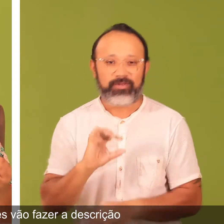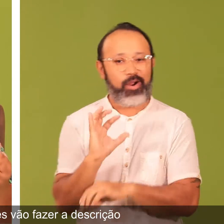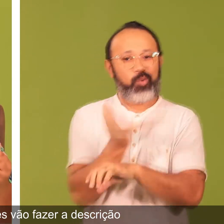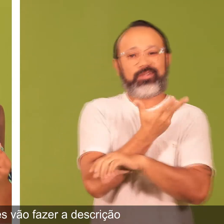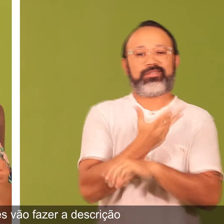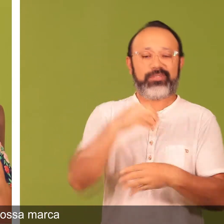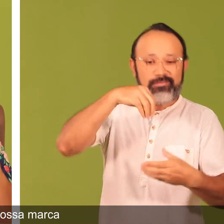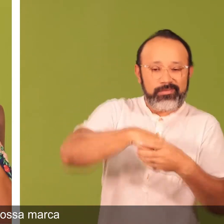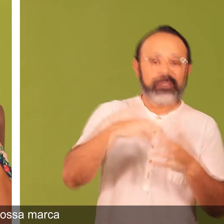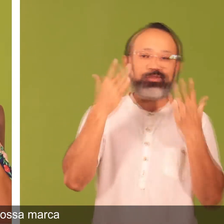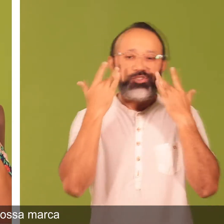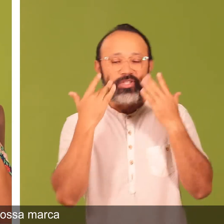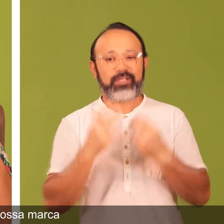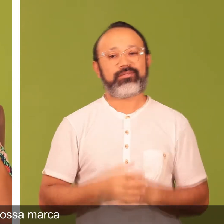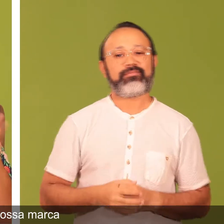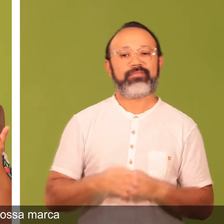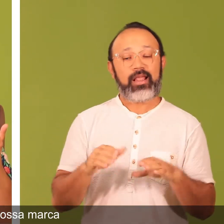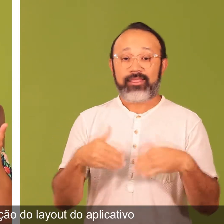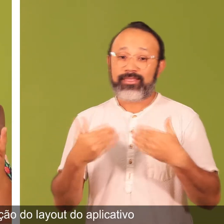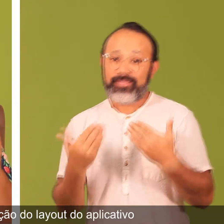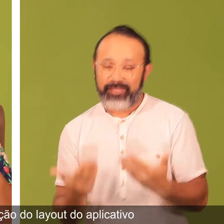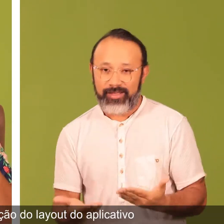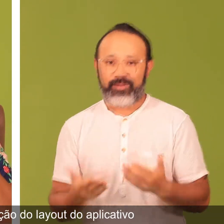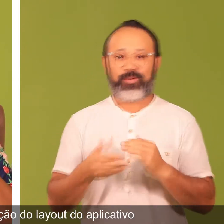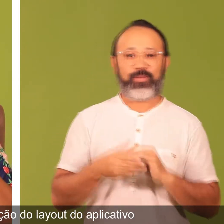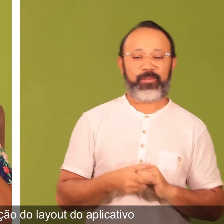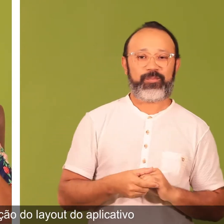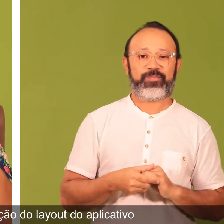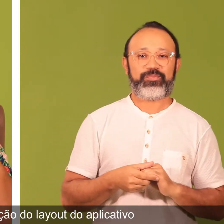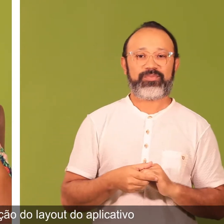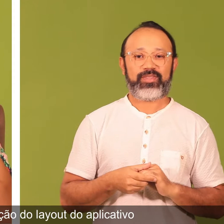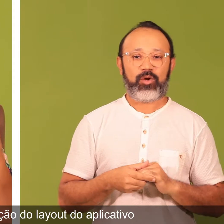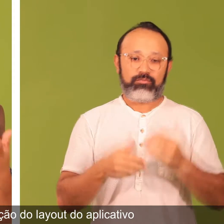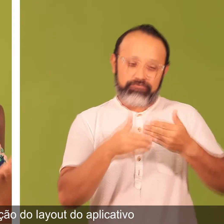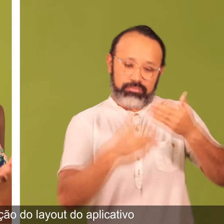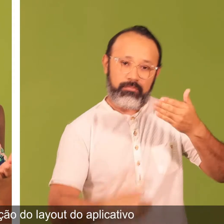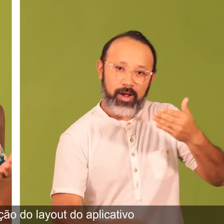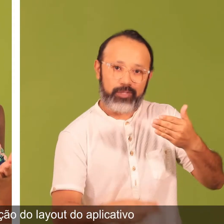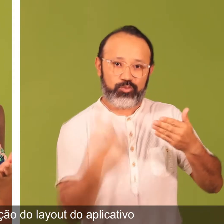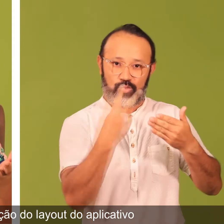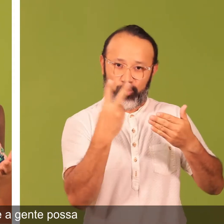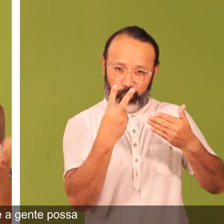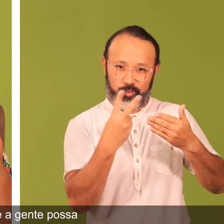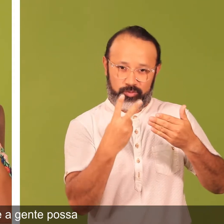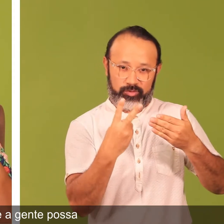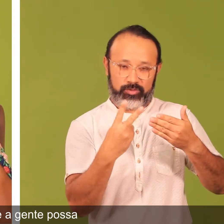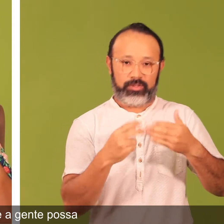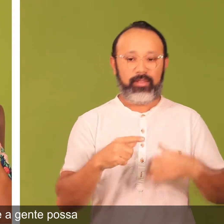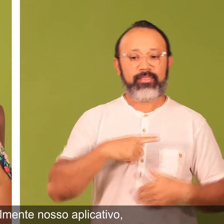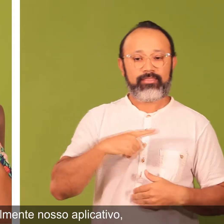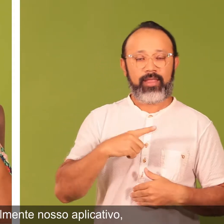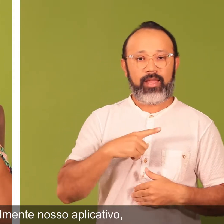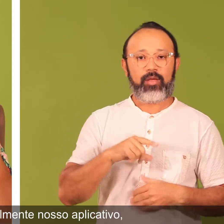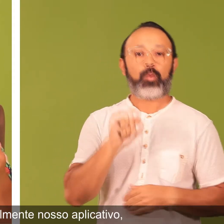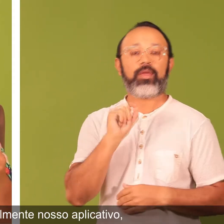a descrição da nossa marca e também a descrição do layout do aplicativo para que a gente possa